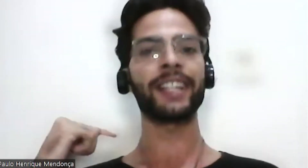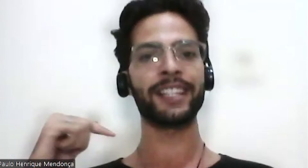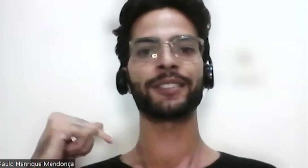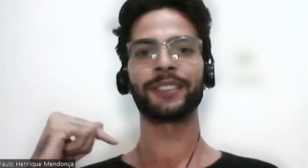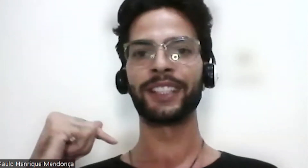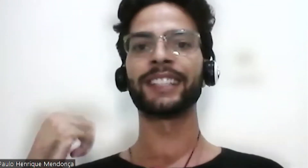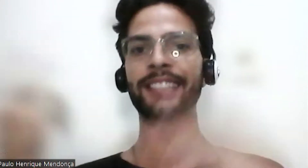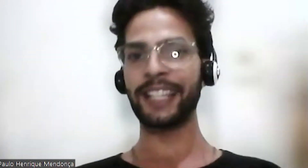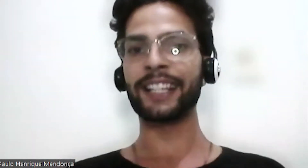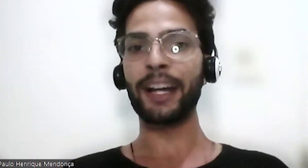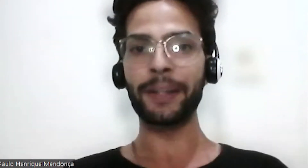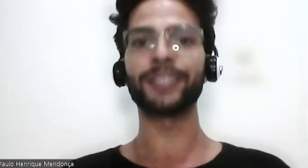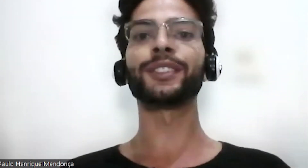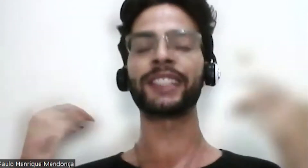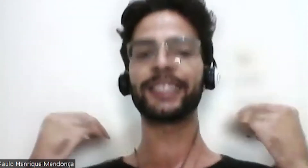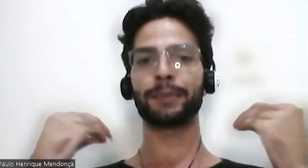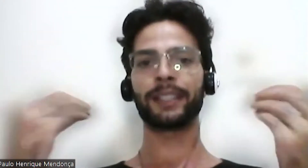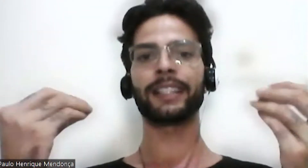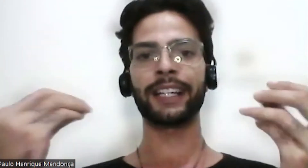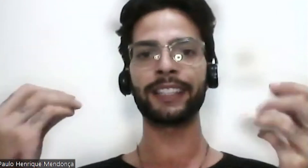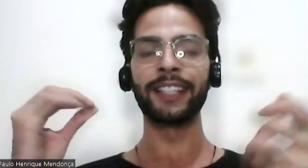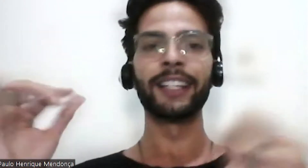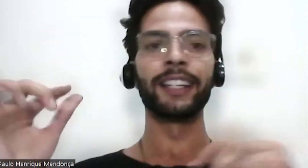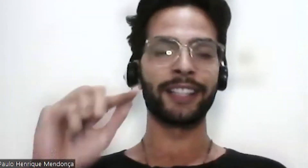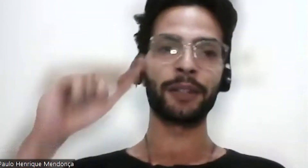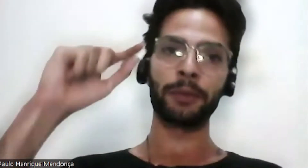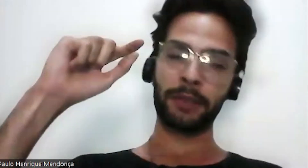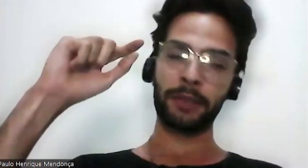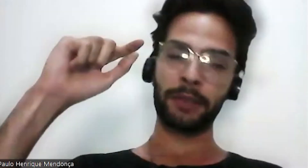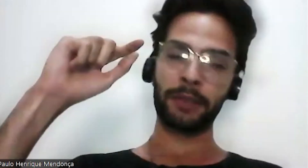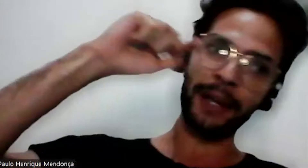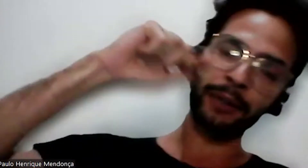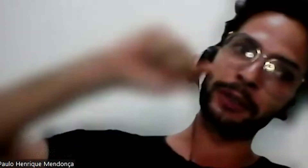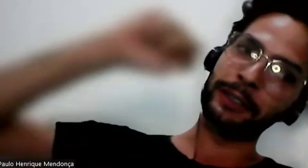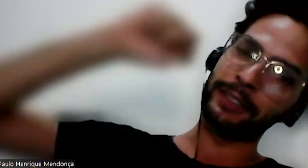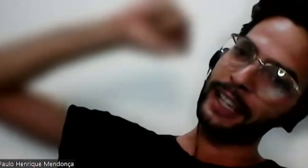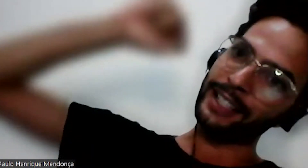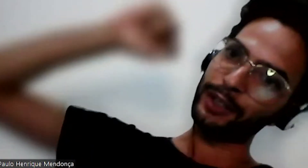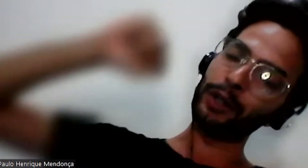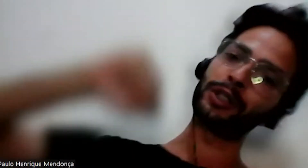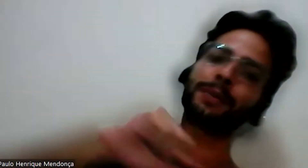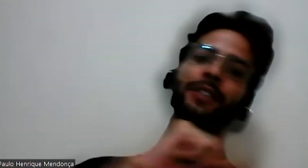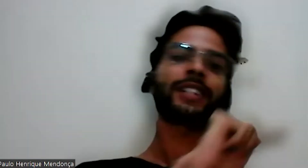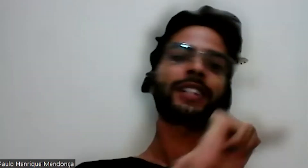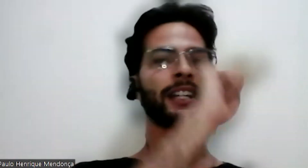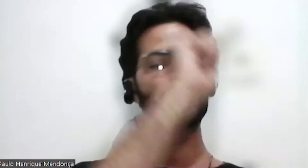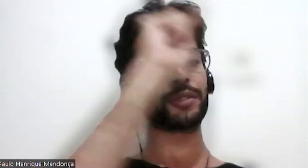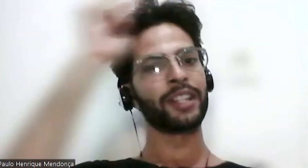isso. Será que realmente eu trouxe acessibilidade? Então, aí eu me pergunto, esses outros projetos